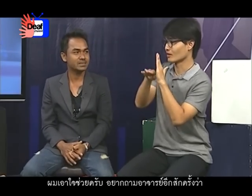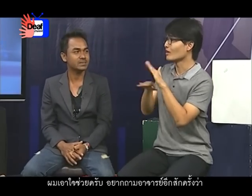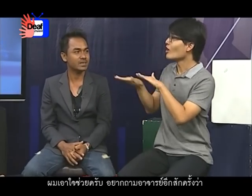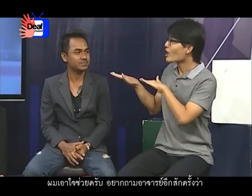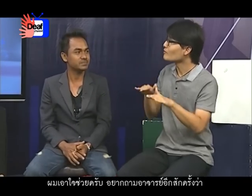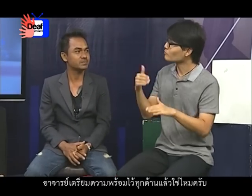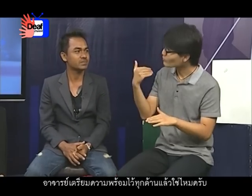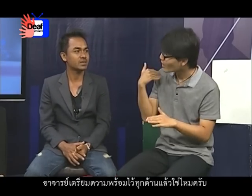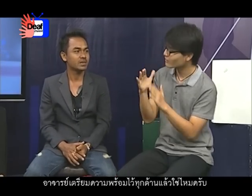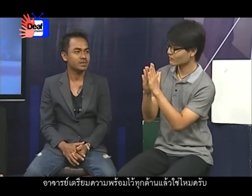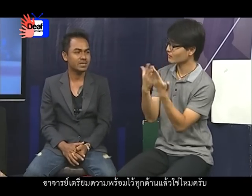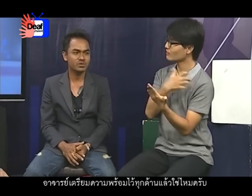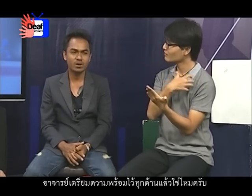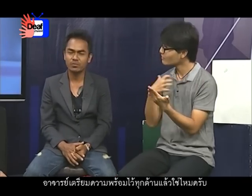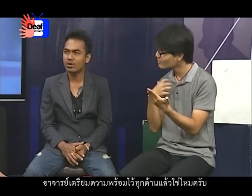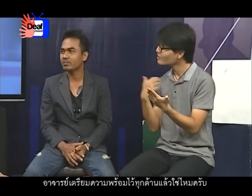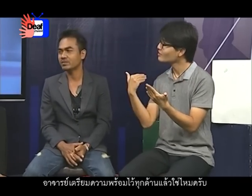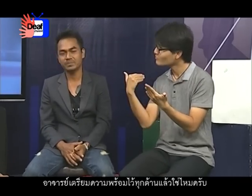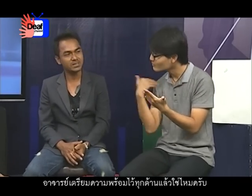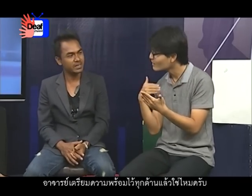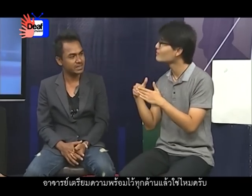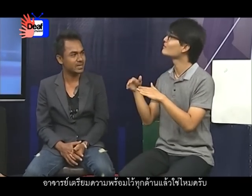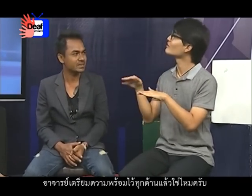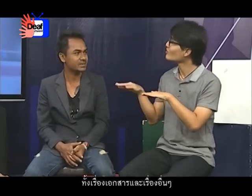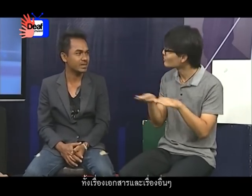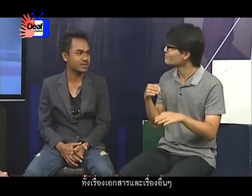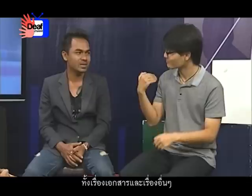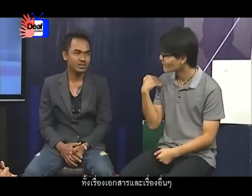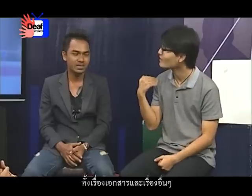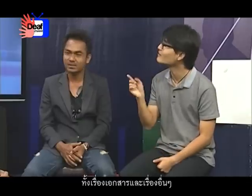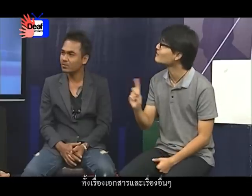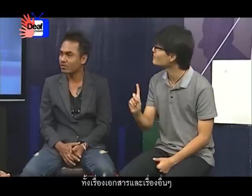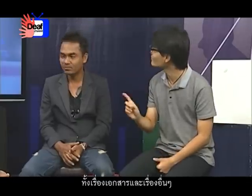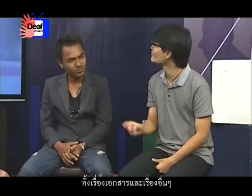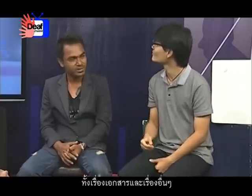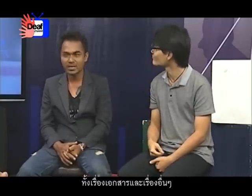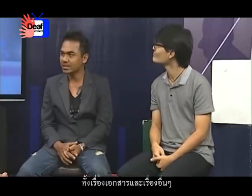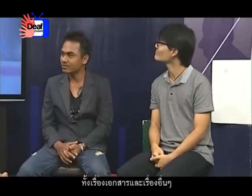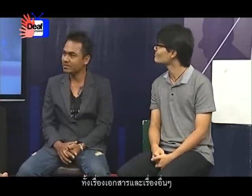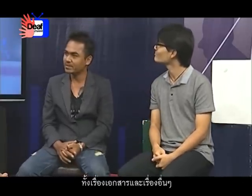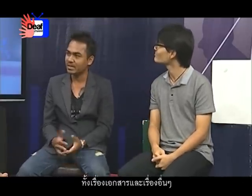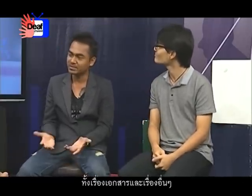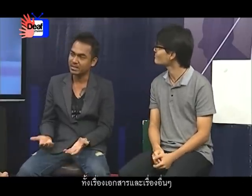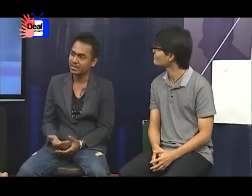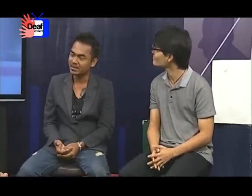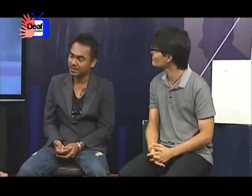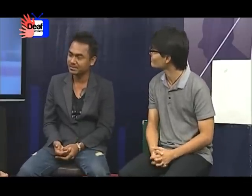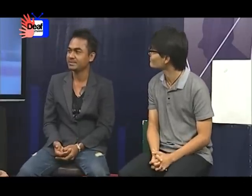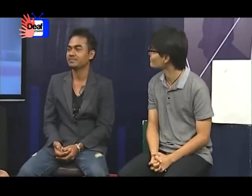ว่าอาจารย์เนี่ยเตรียมความพร้อมไว้ทุกด้านแล้วใช่ไหมครับทั้งเรื่องของเอกสารหรือว่าเรื่องอื่นๆก็ตามครับ ต้องข